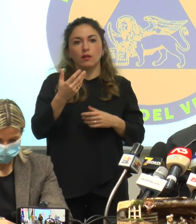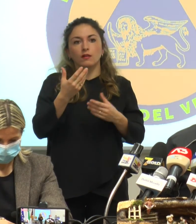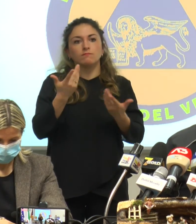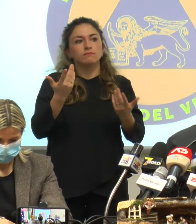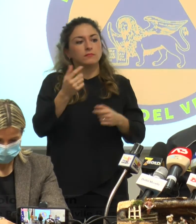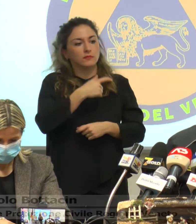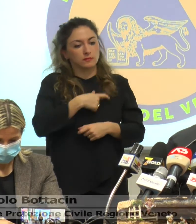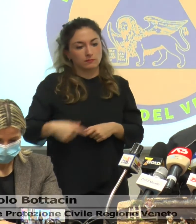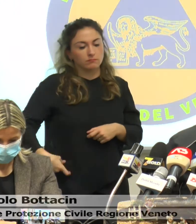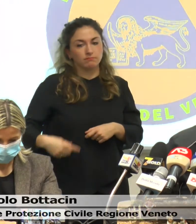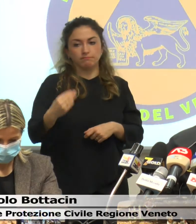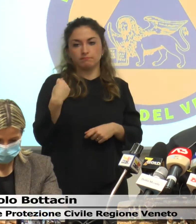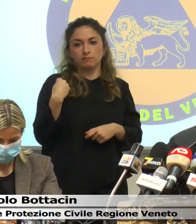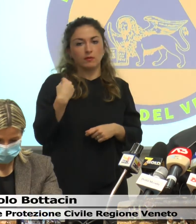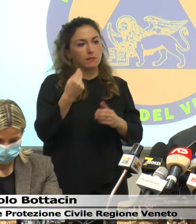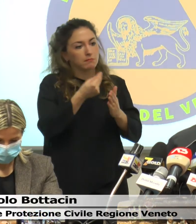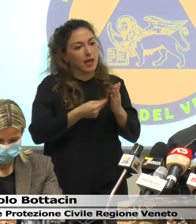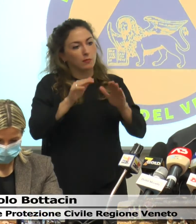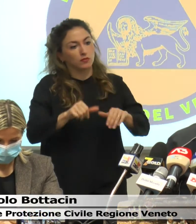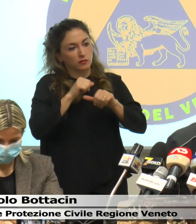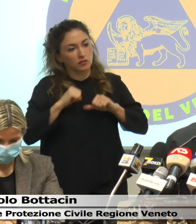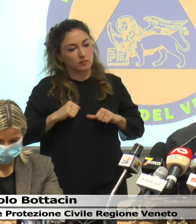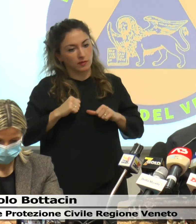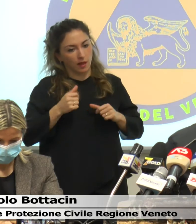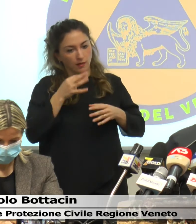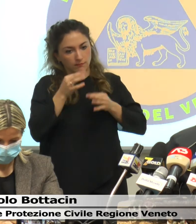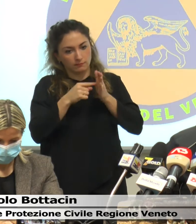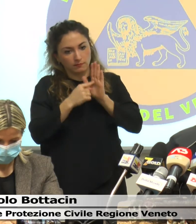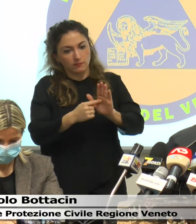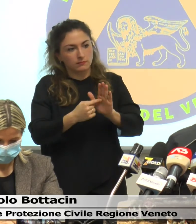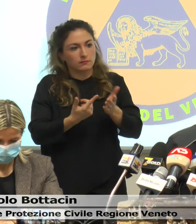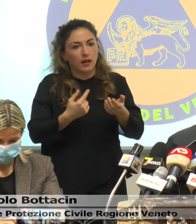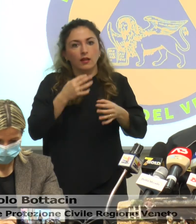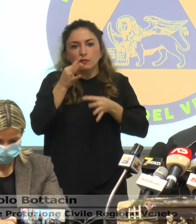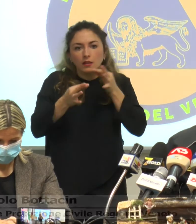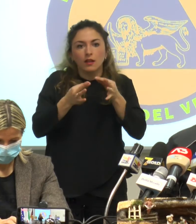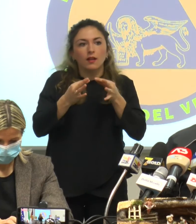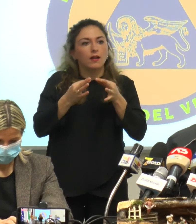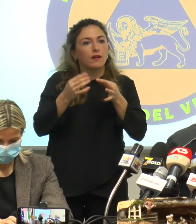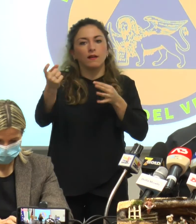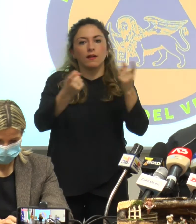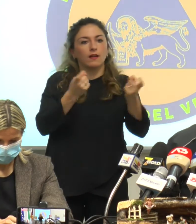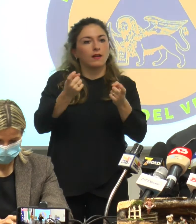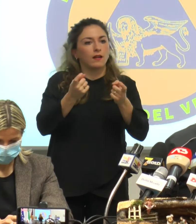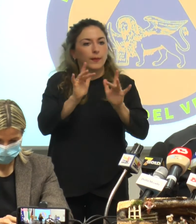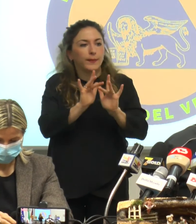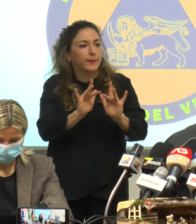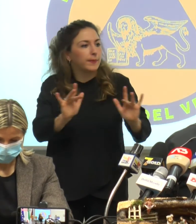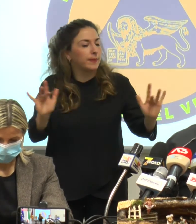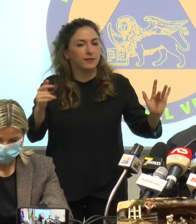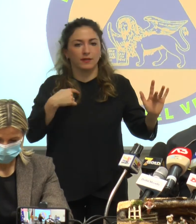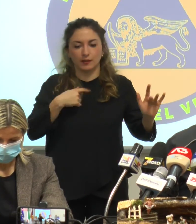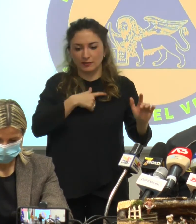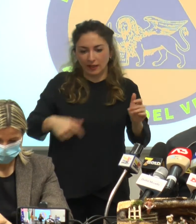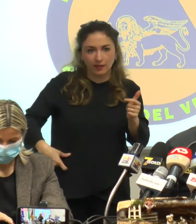mi invitano a presentare il piano di protezione civile del loro comune e non viene mai nessuno. Ci troviamo io, il sindaco,